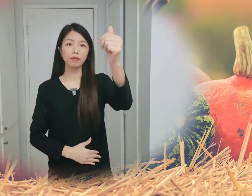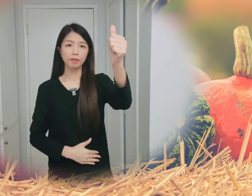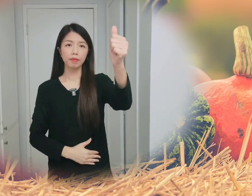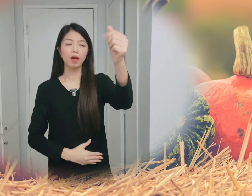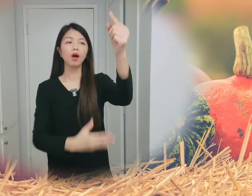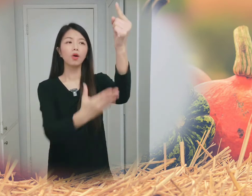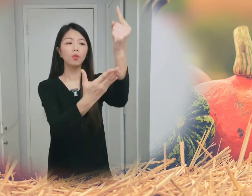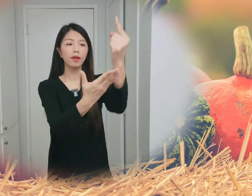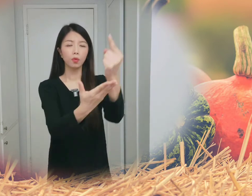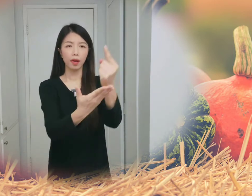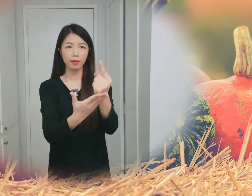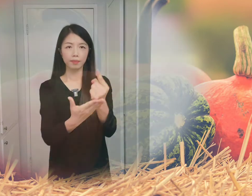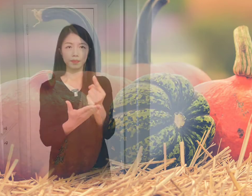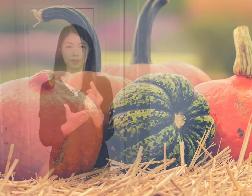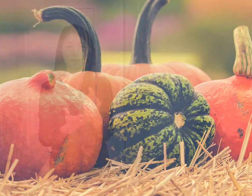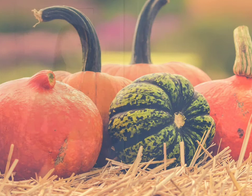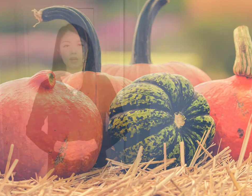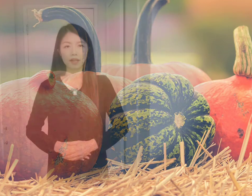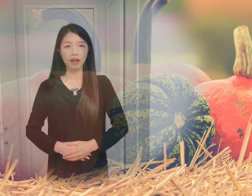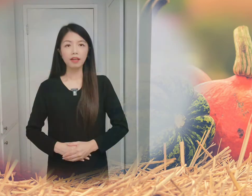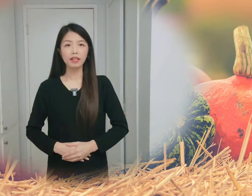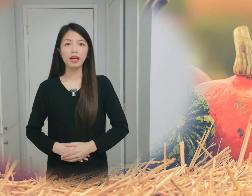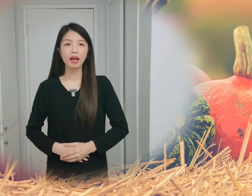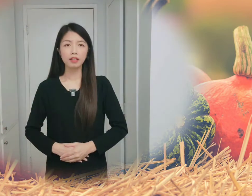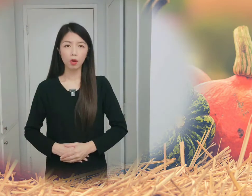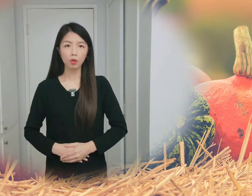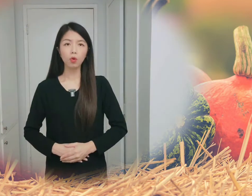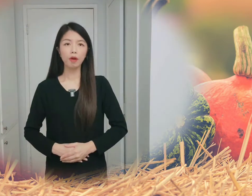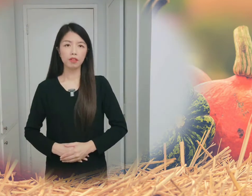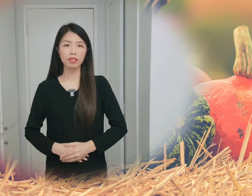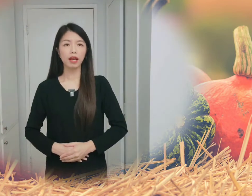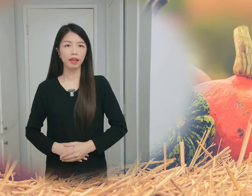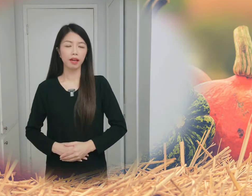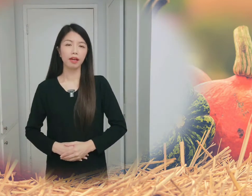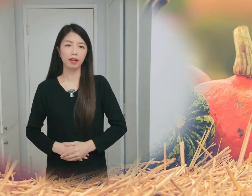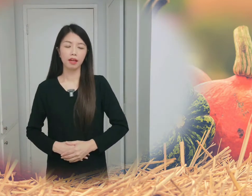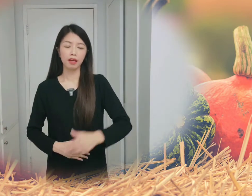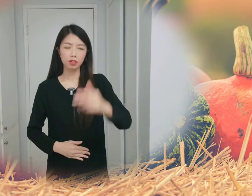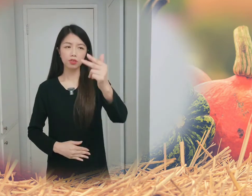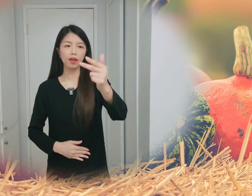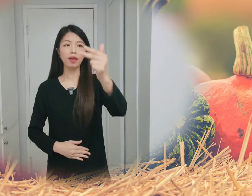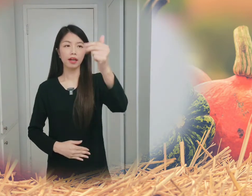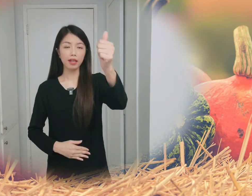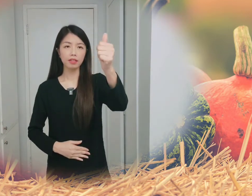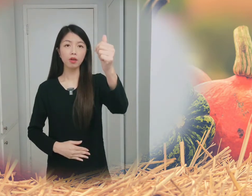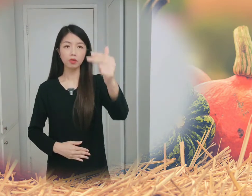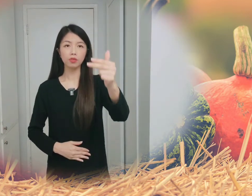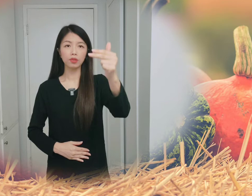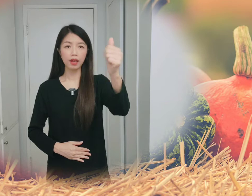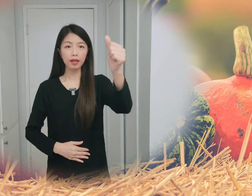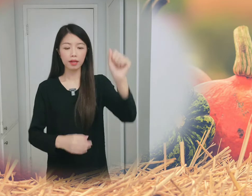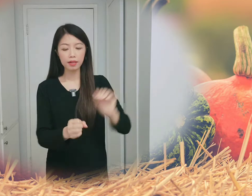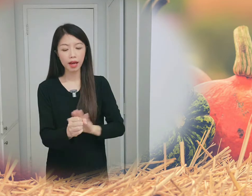내가 왔노라. 주의 사랑, 이 사랑은 결코 변치 않아. 주의, 아까